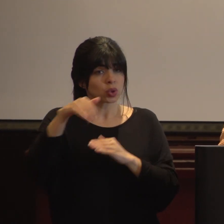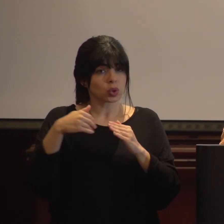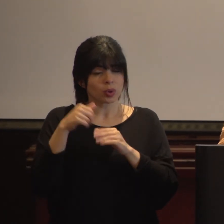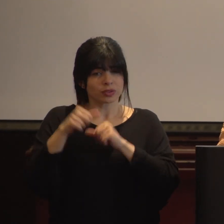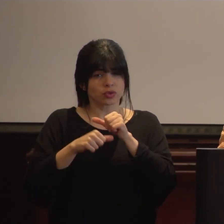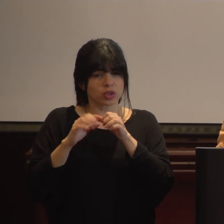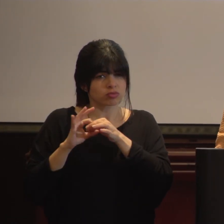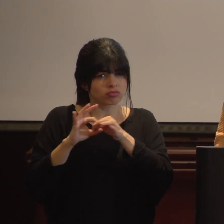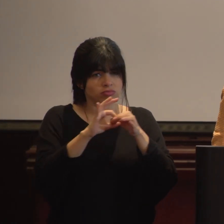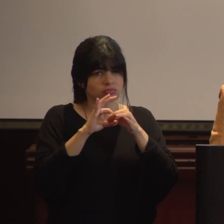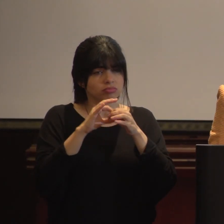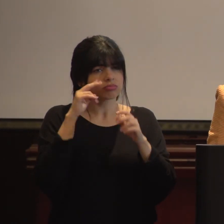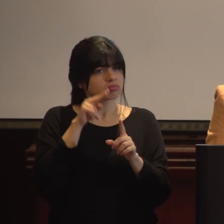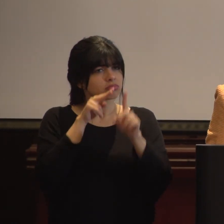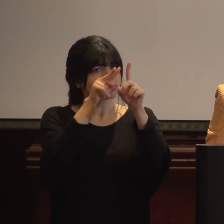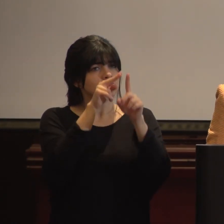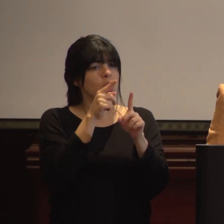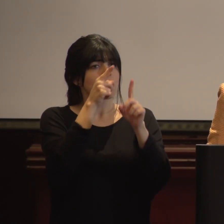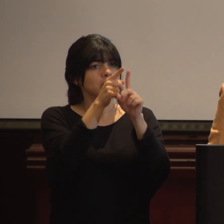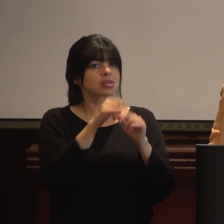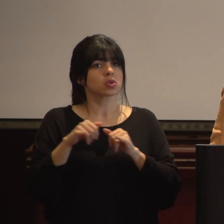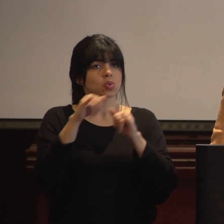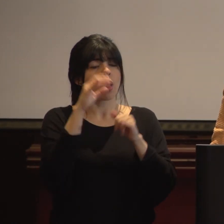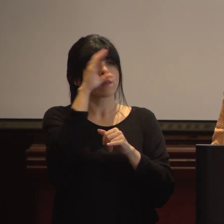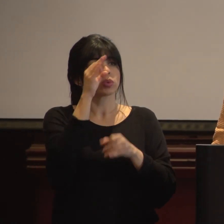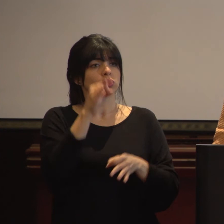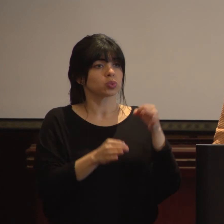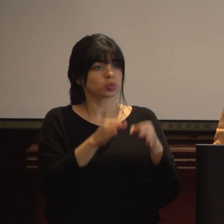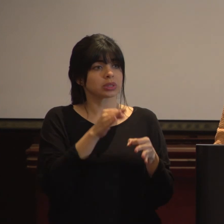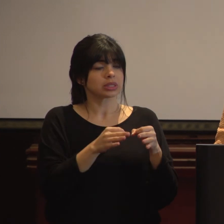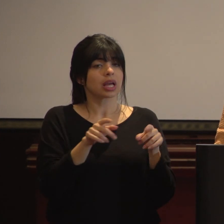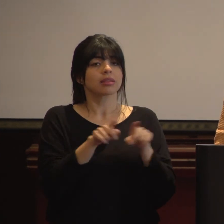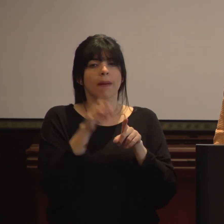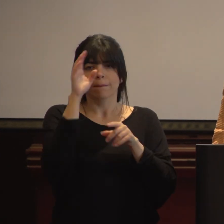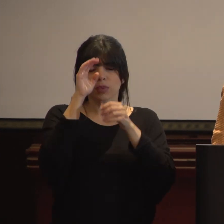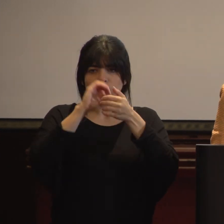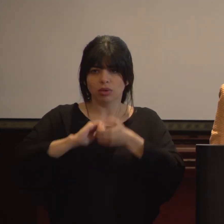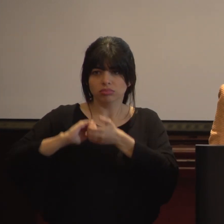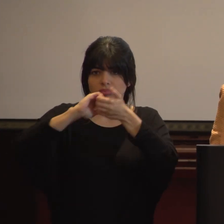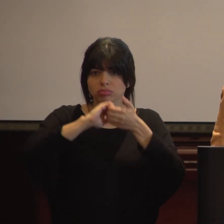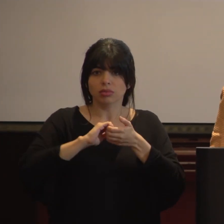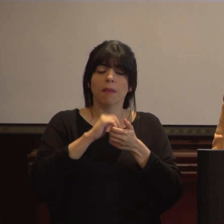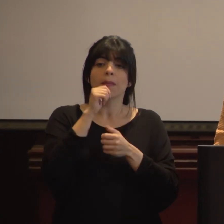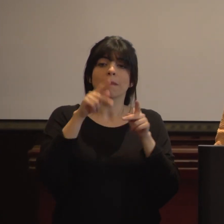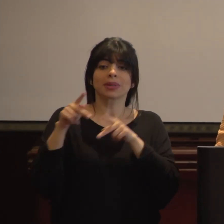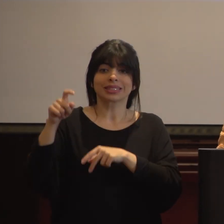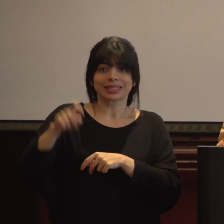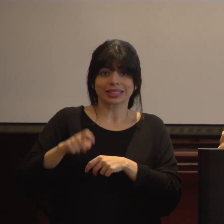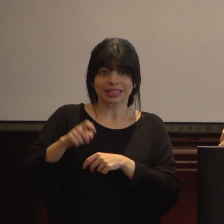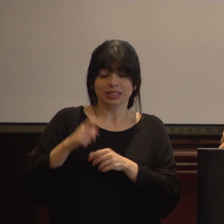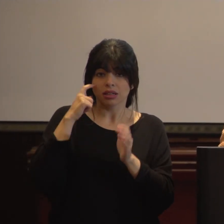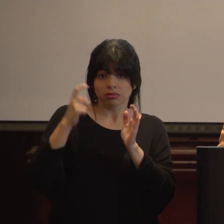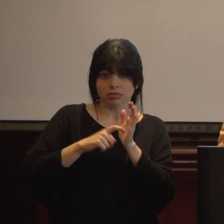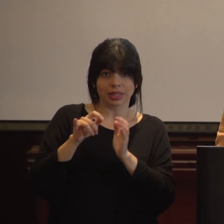empeños y miramos hacia un mismo objetivo de justicia y también solidaridad para quienes necesitan su